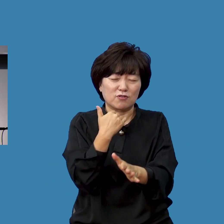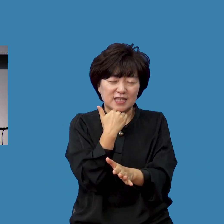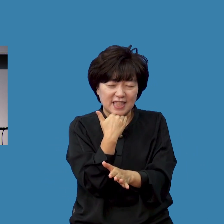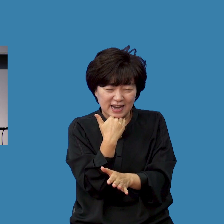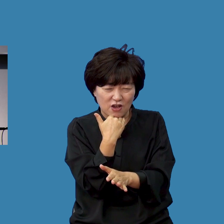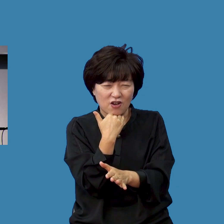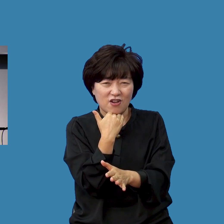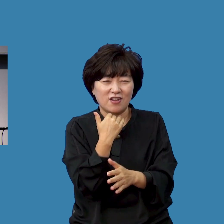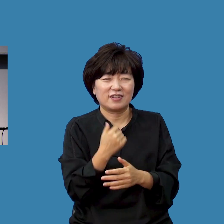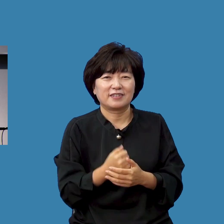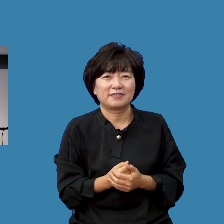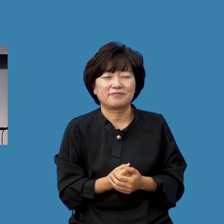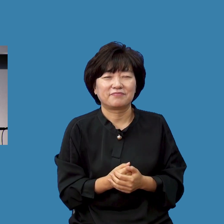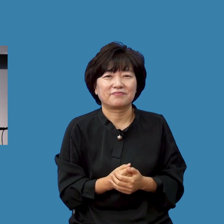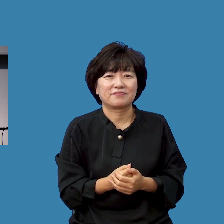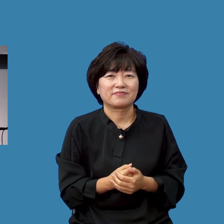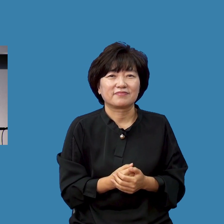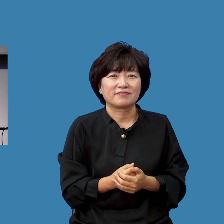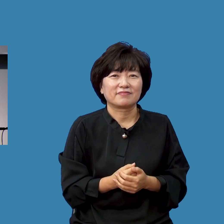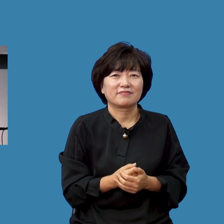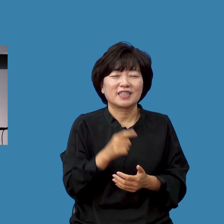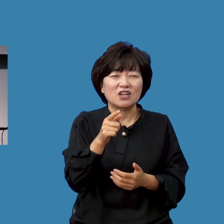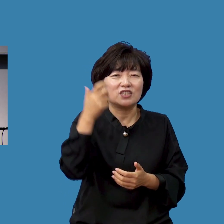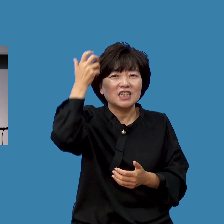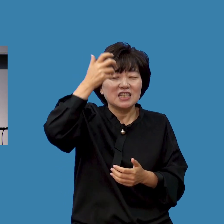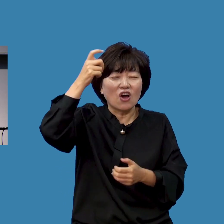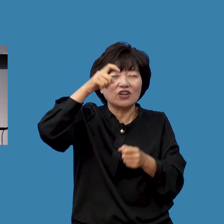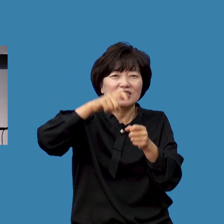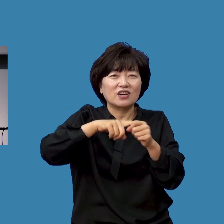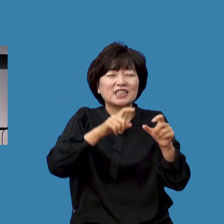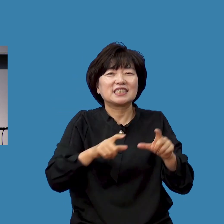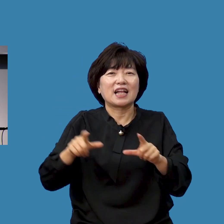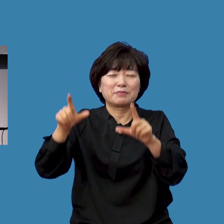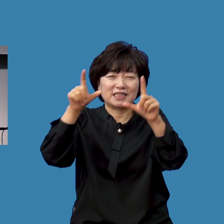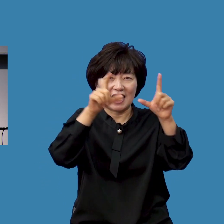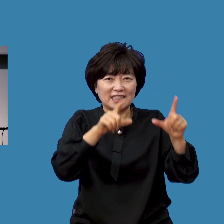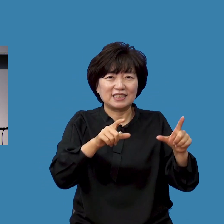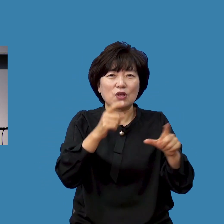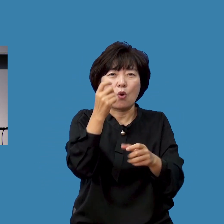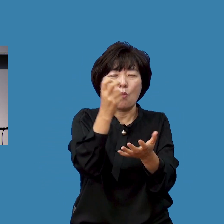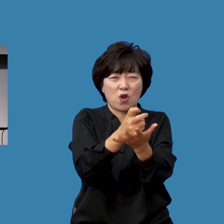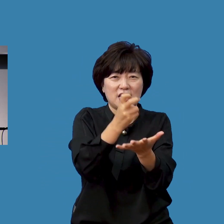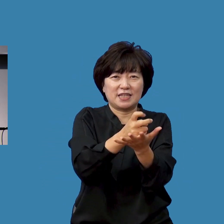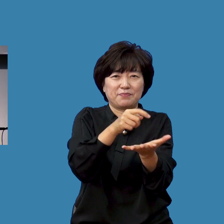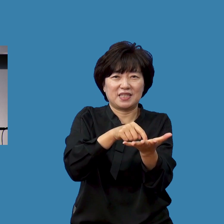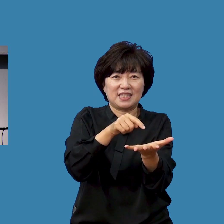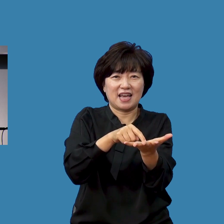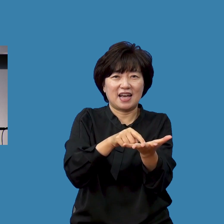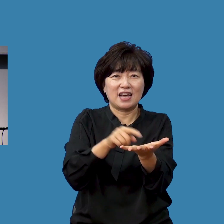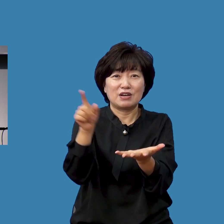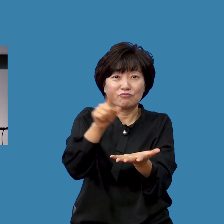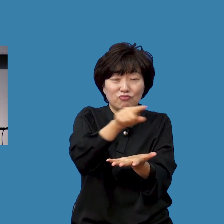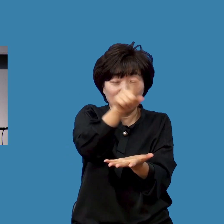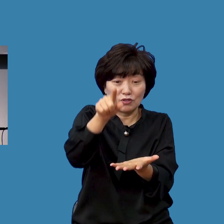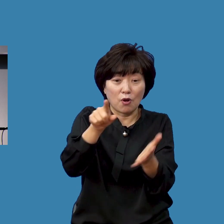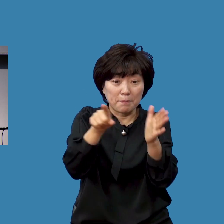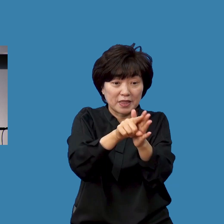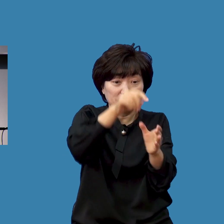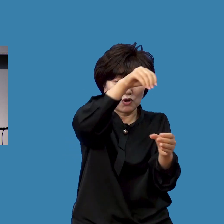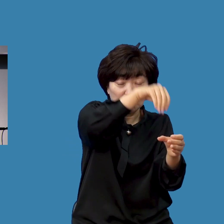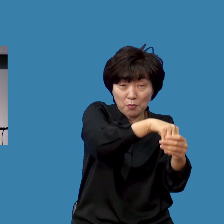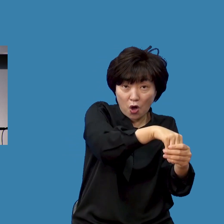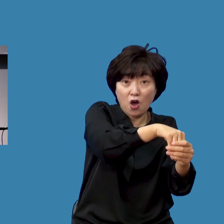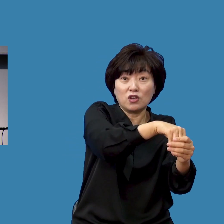믿음으로 기다릴 줄 알아요. 네. 자, 이것이 여러분 영적인 삶을 사는 원리인 줄 믿습니다. 무엇이든지 여러분들이